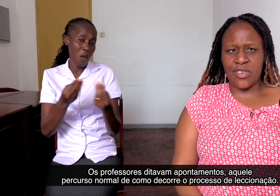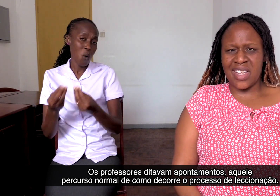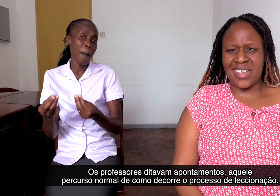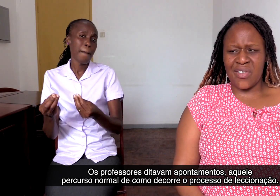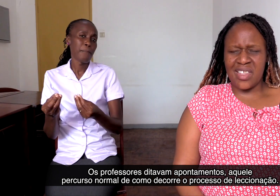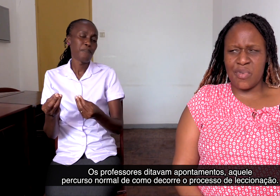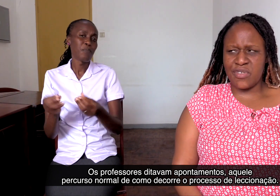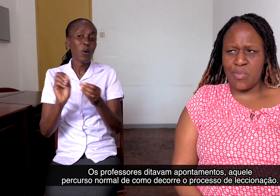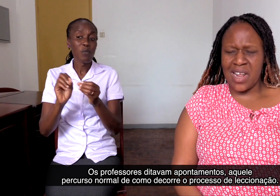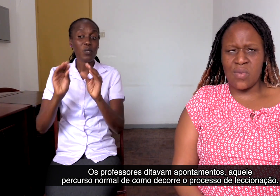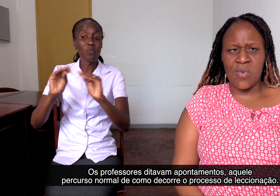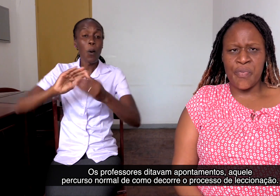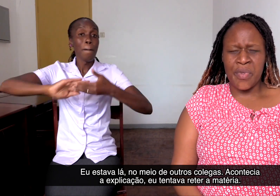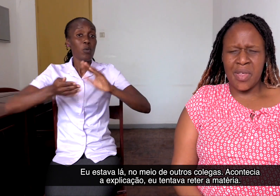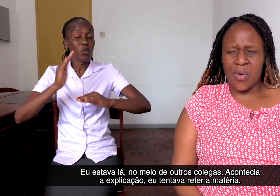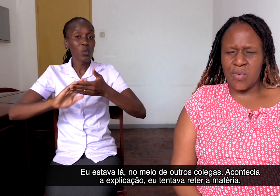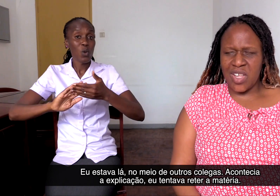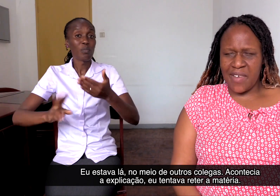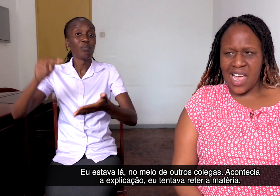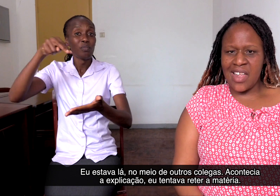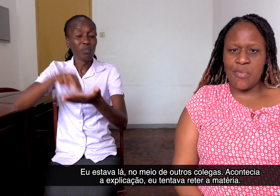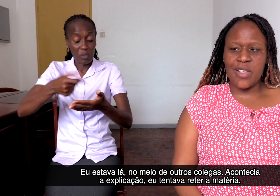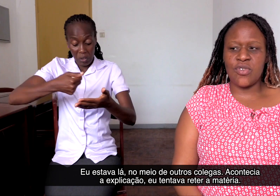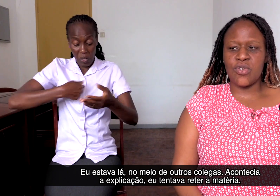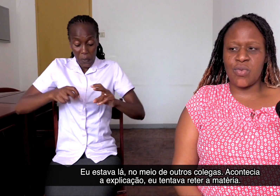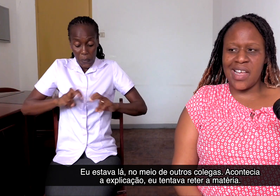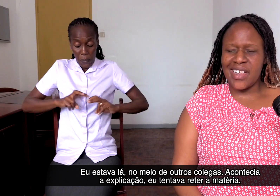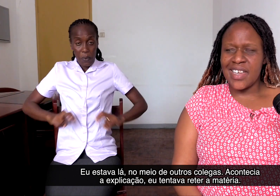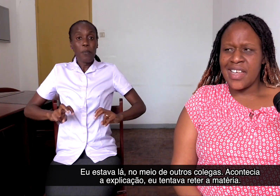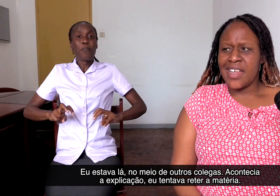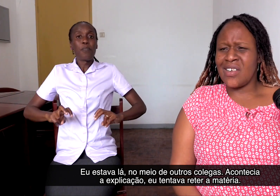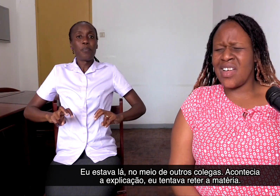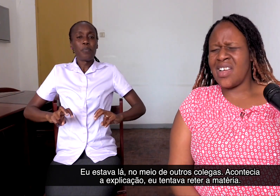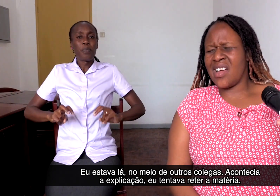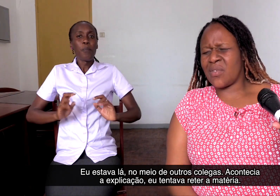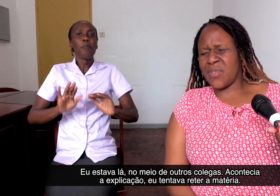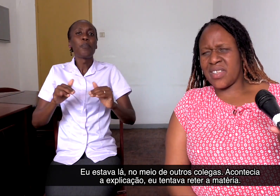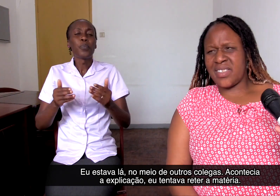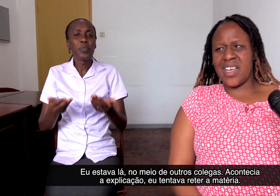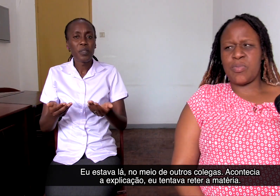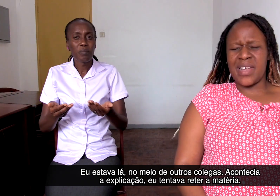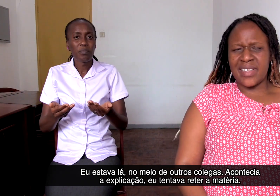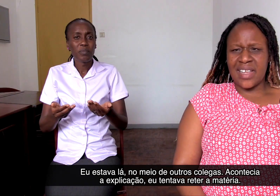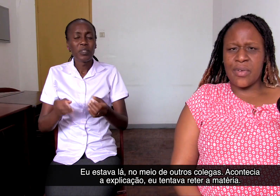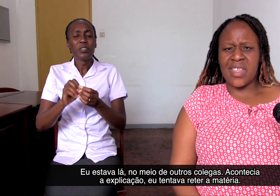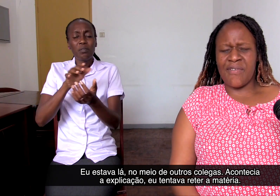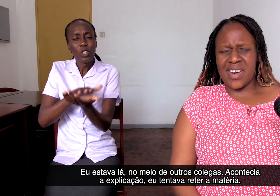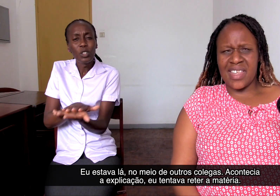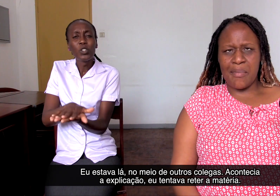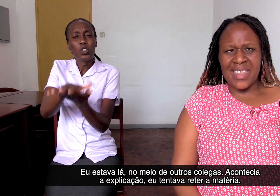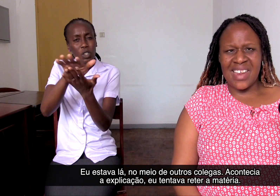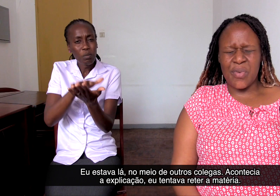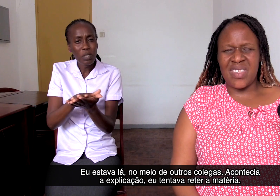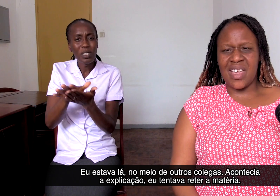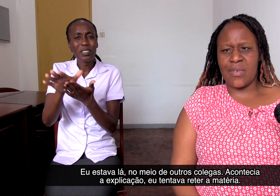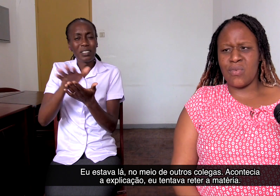a lecionação, né, de professor para aluno. Eu estava lá, no meio dos outros colegas, não é? Acontecia a explicação, eu tentava reter